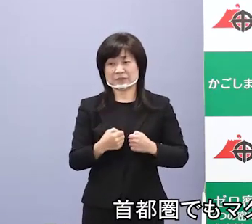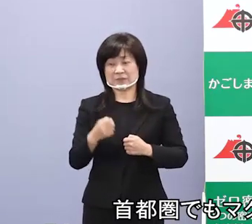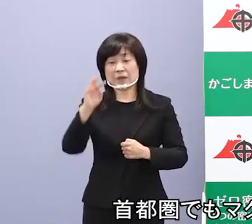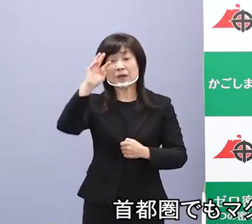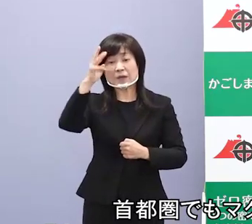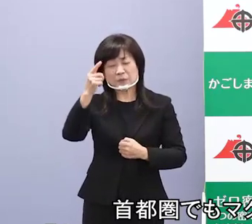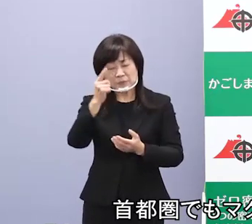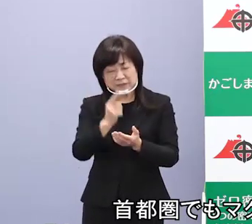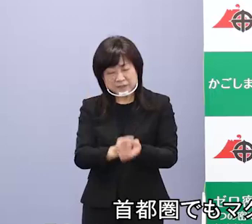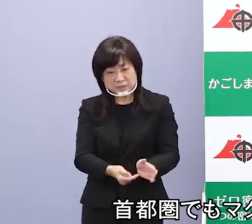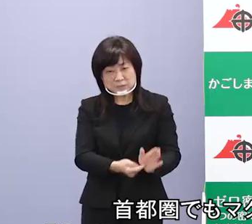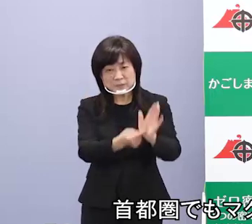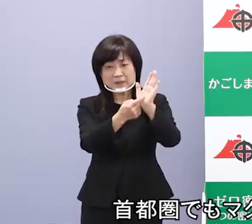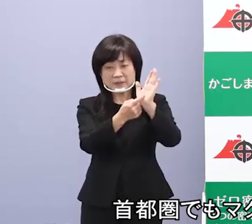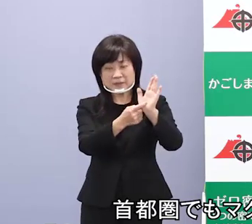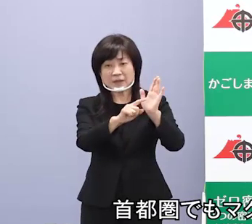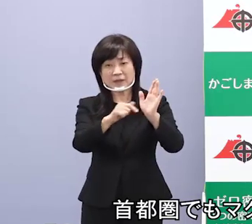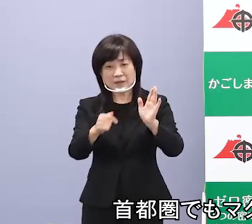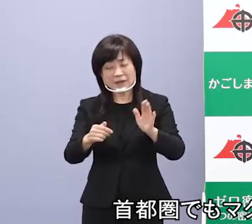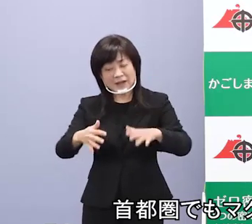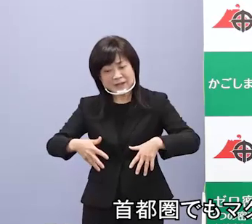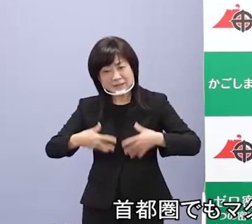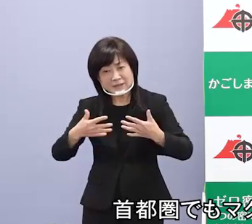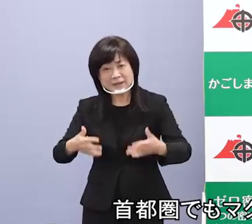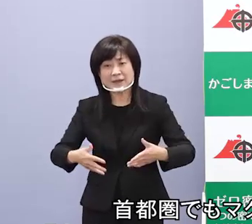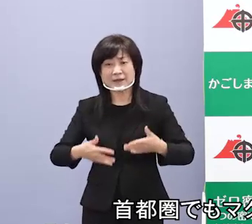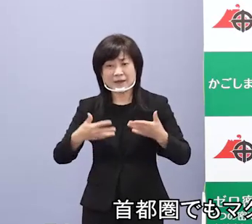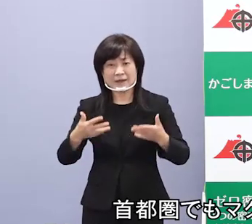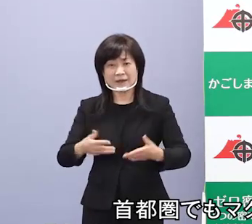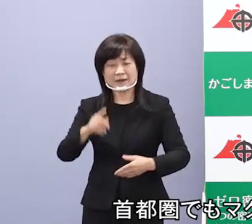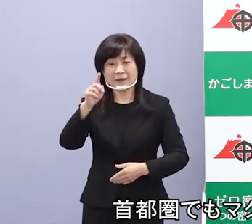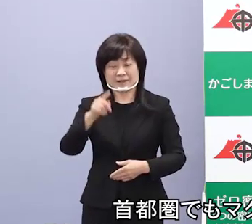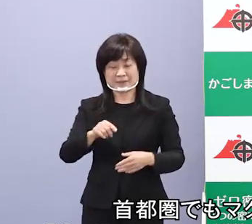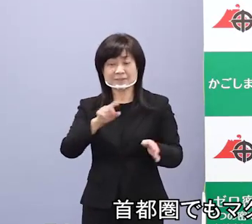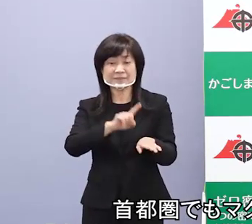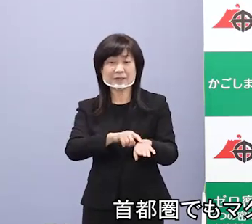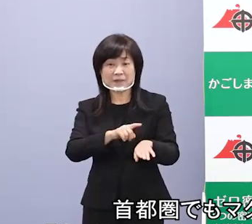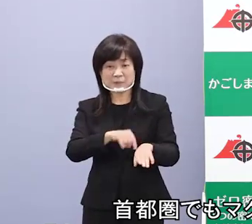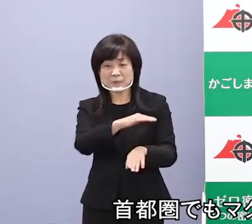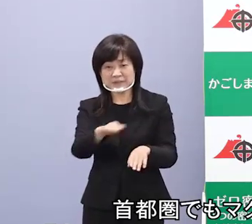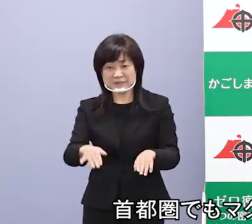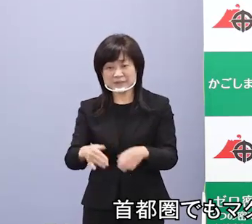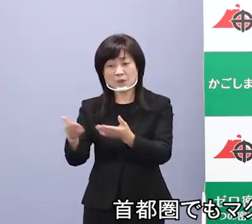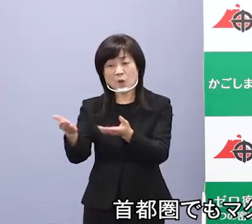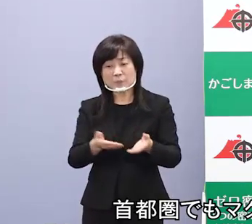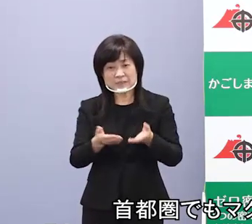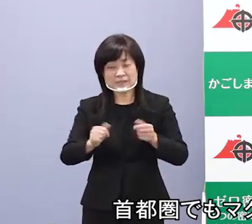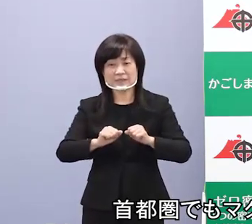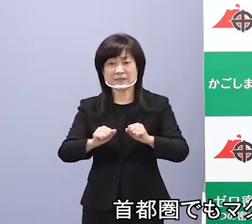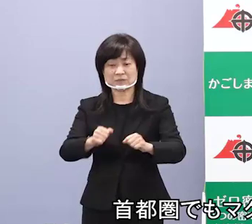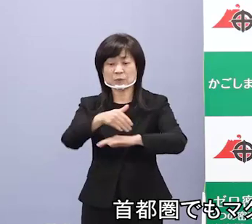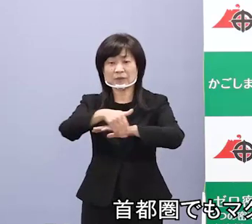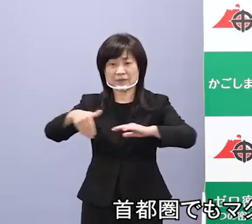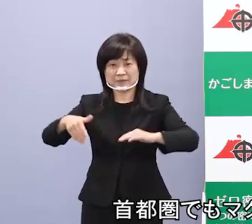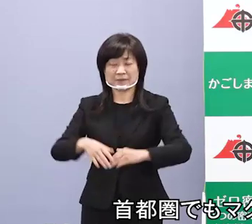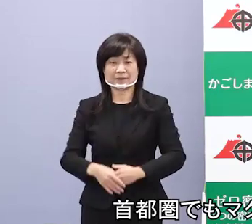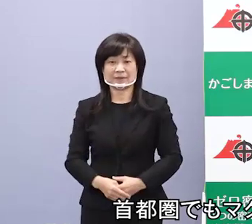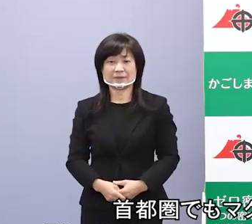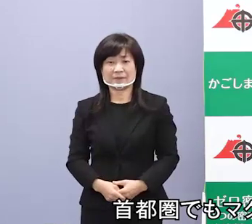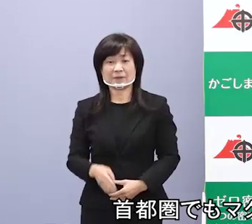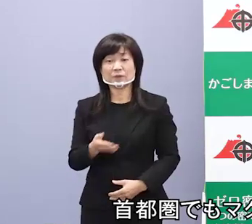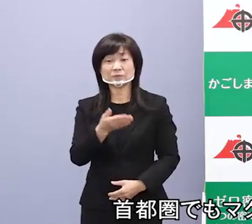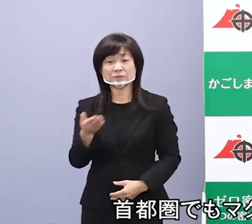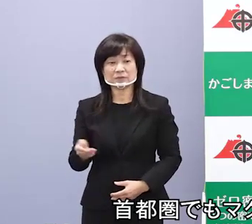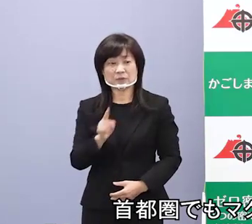児島ならではのぬくもりのあるひとときをお楽しみいただけるようおもてなしする予定です。